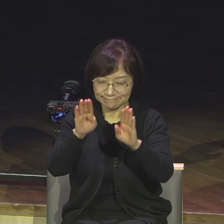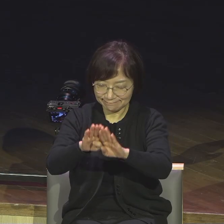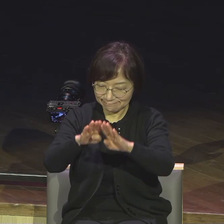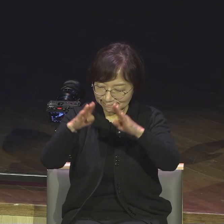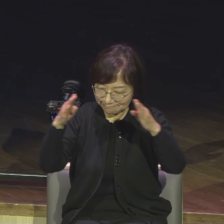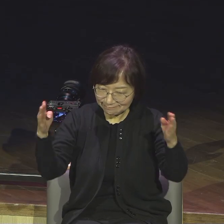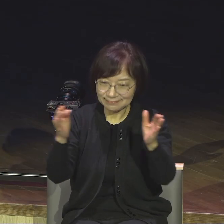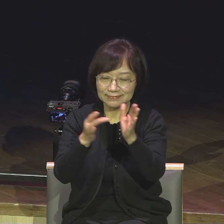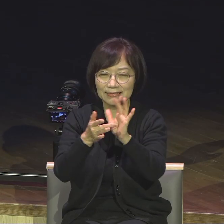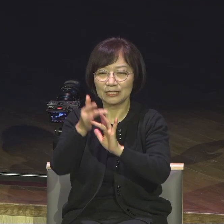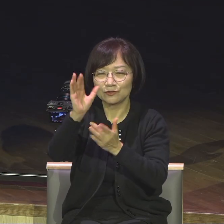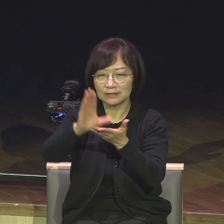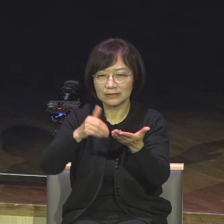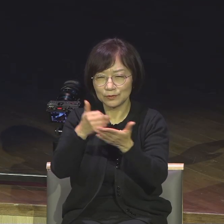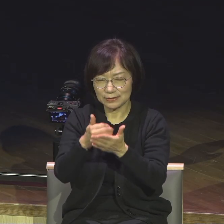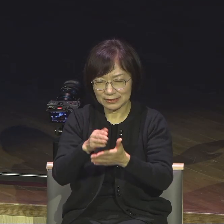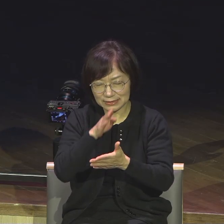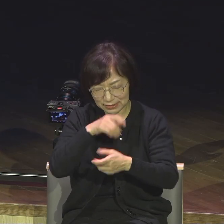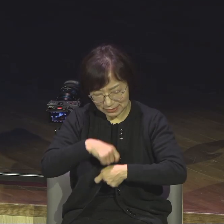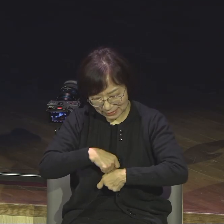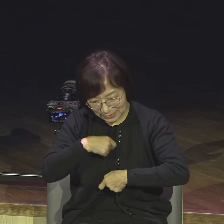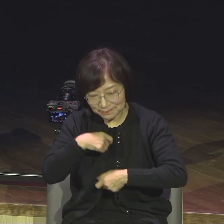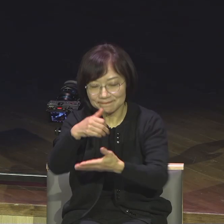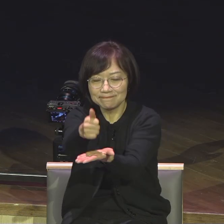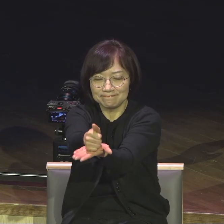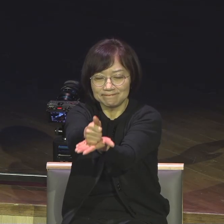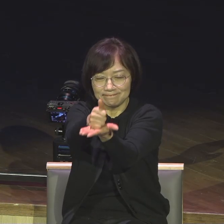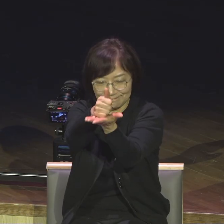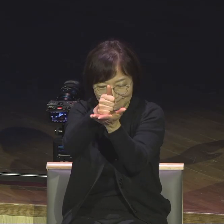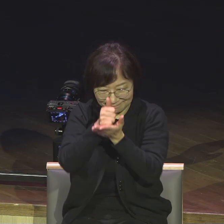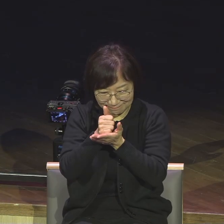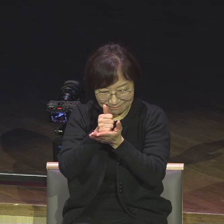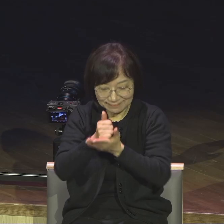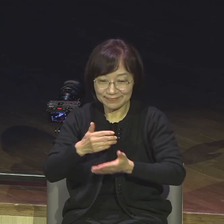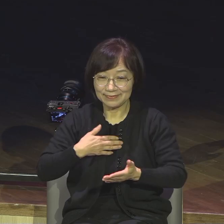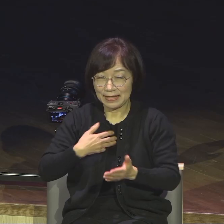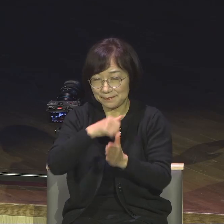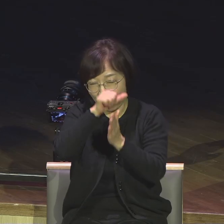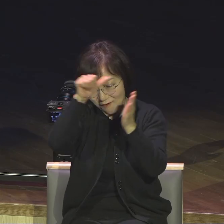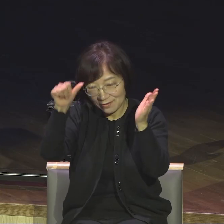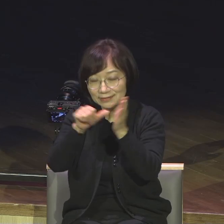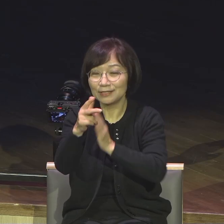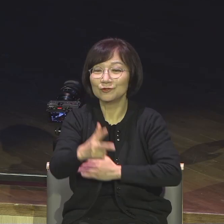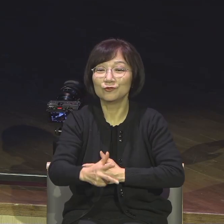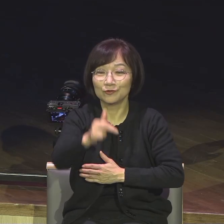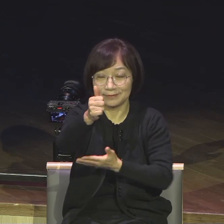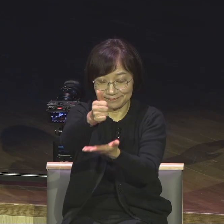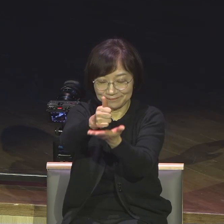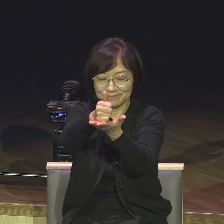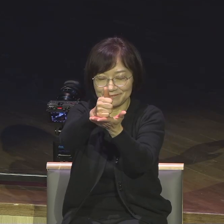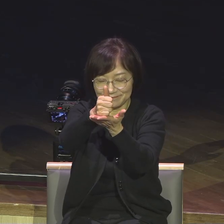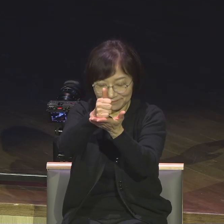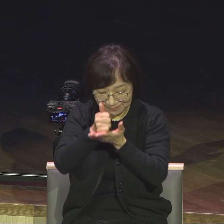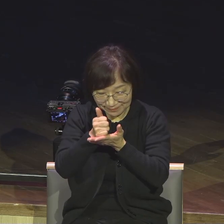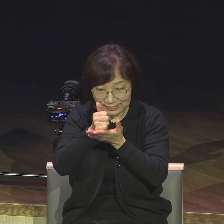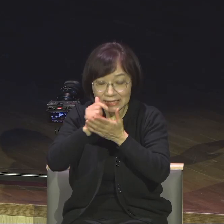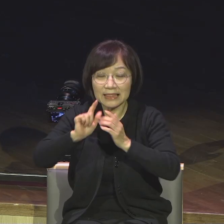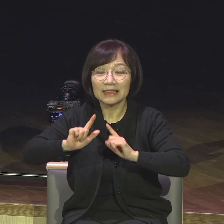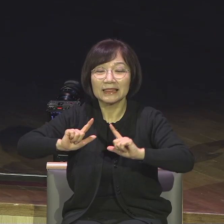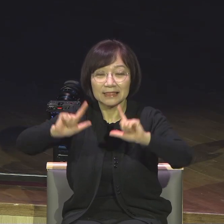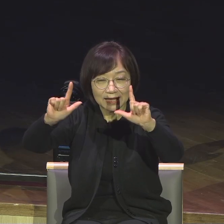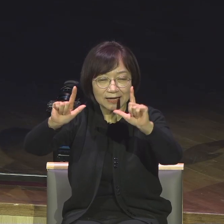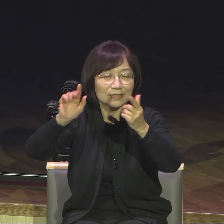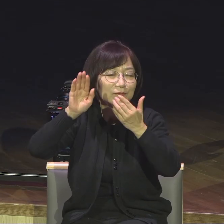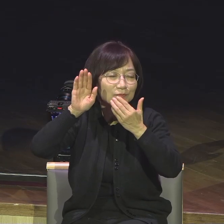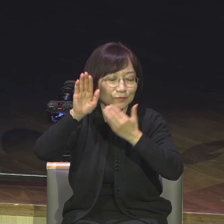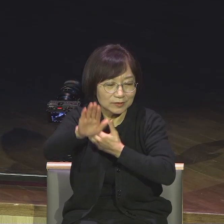되었지. 예수님을 내 인생의 주인으로 영접한 그날부터 신기하게도 내